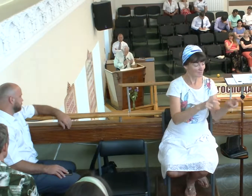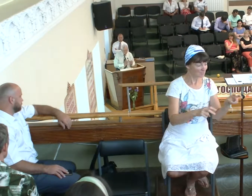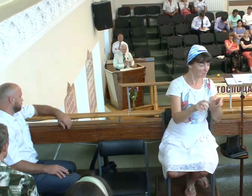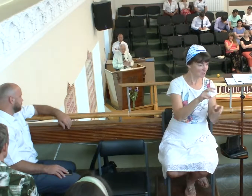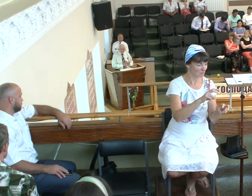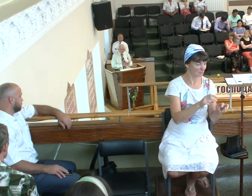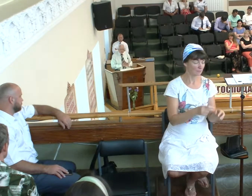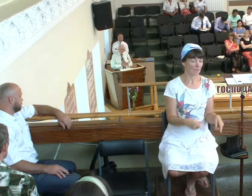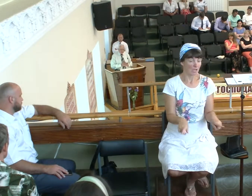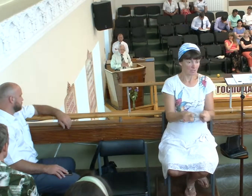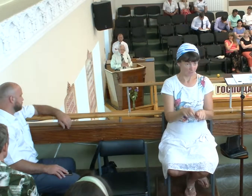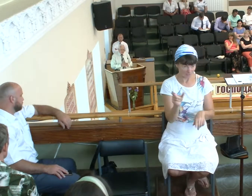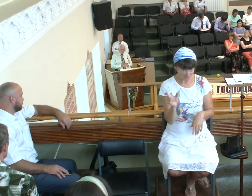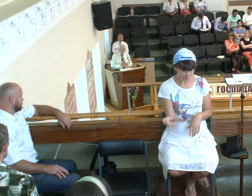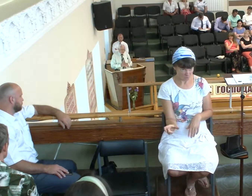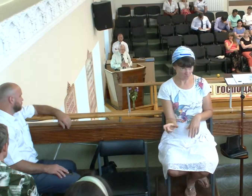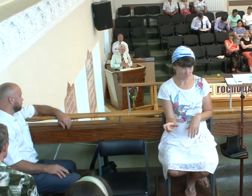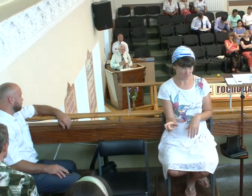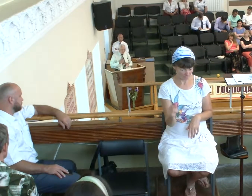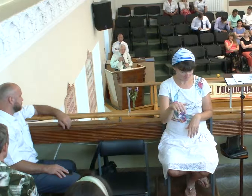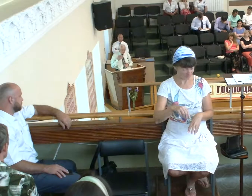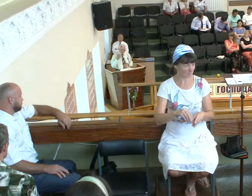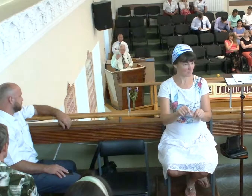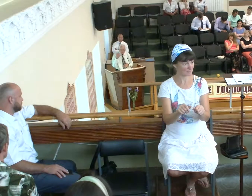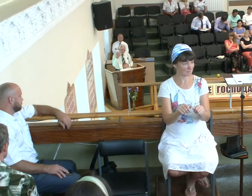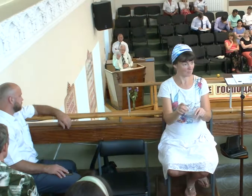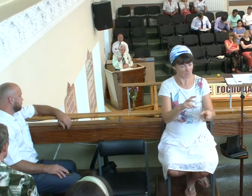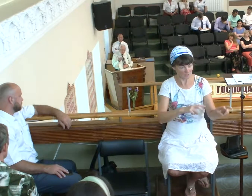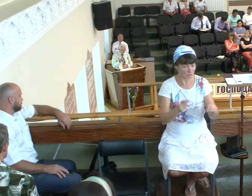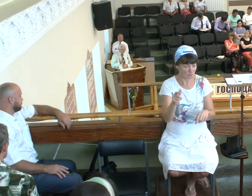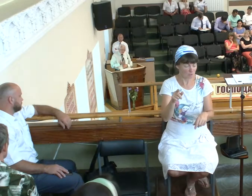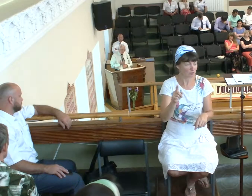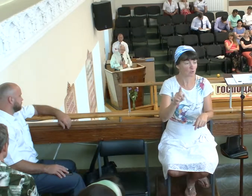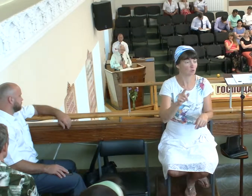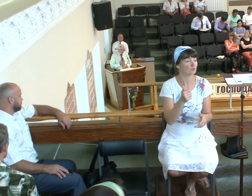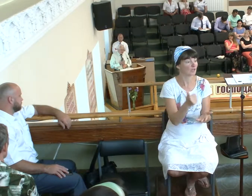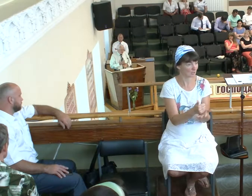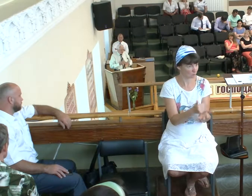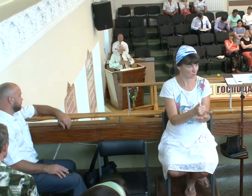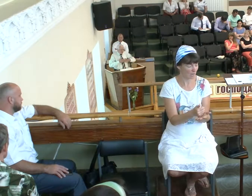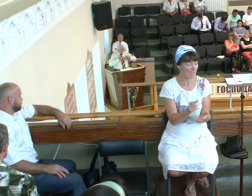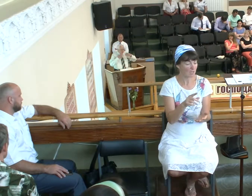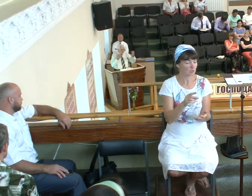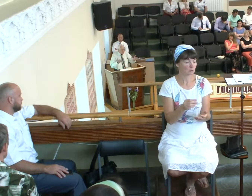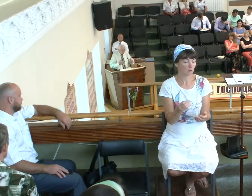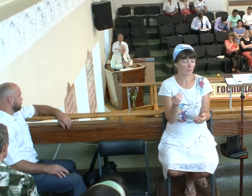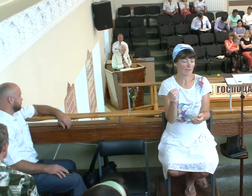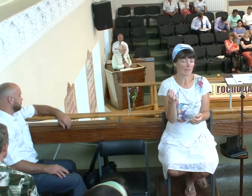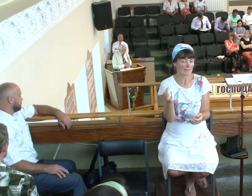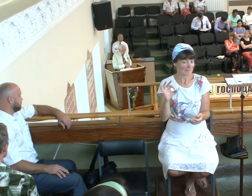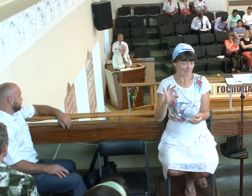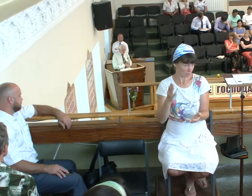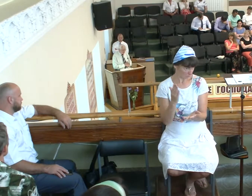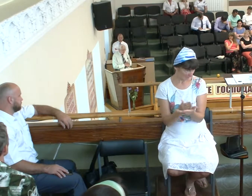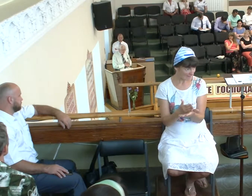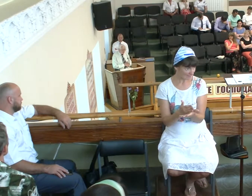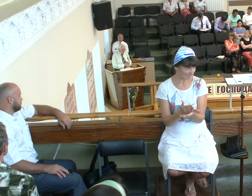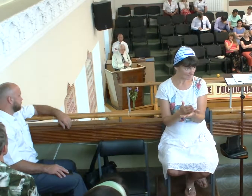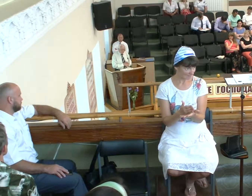что-то хорошее, чтобы можно было вложить туда ценности свои и потом приобрести еще